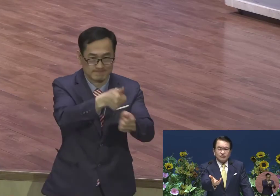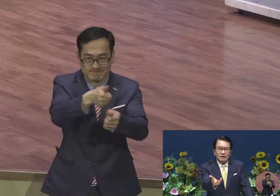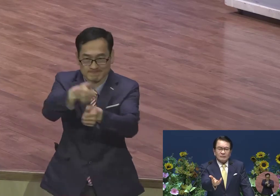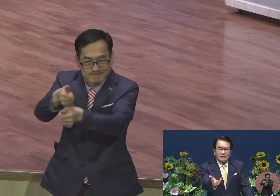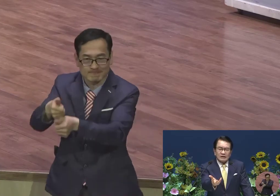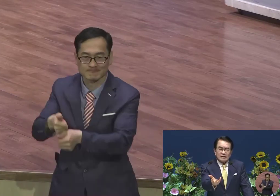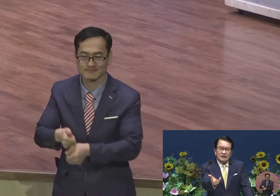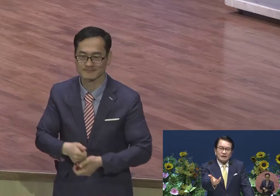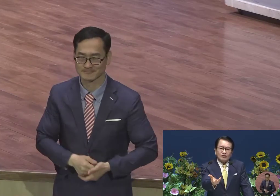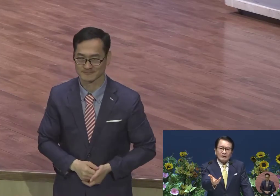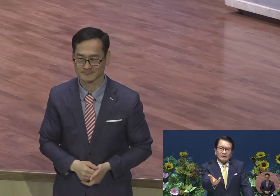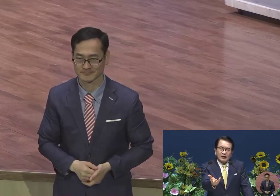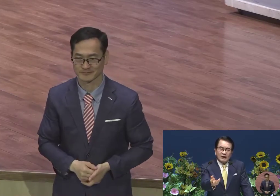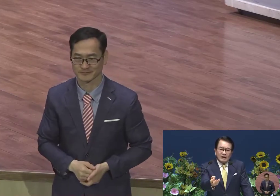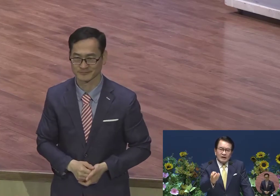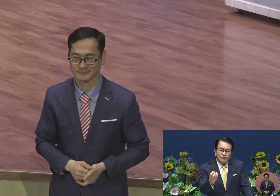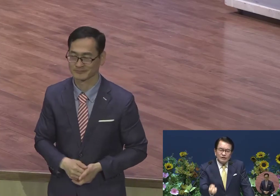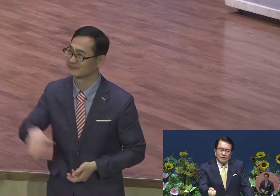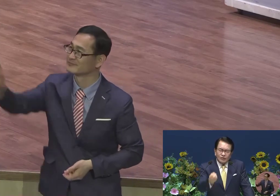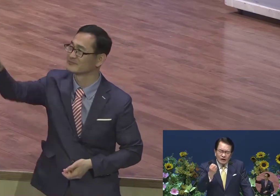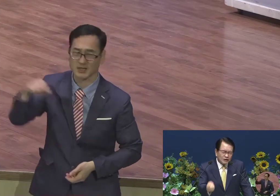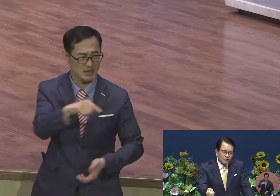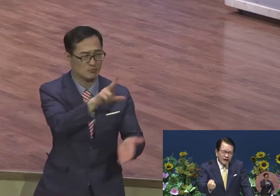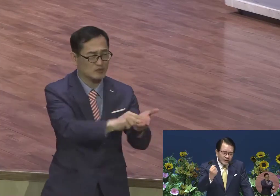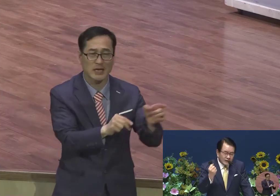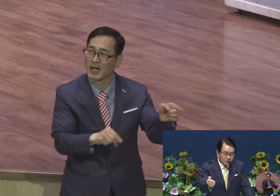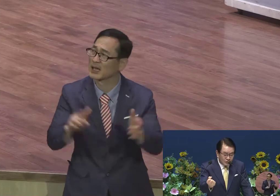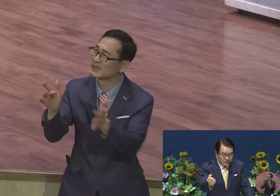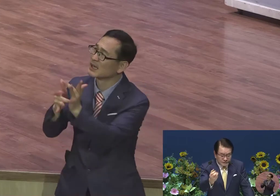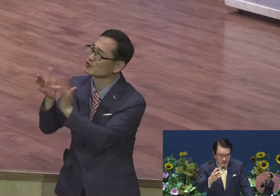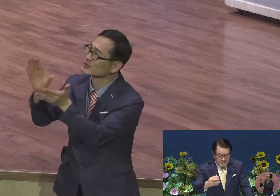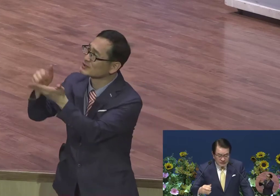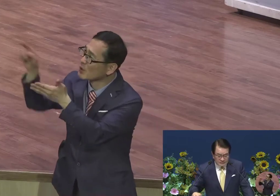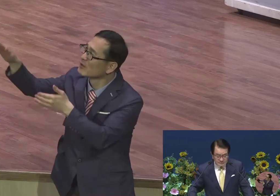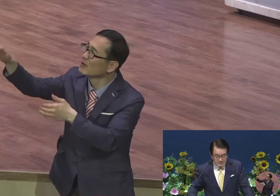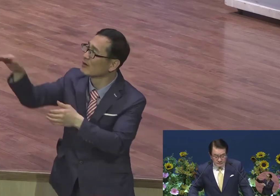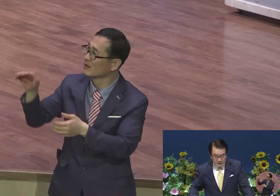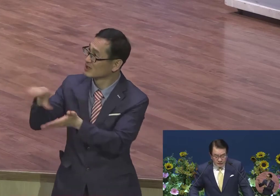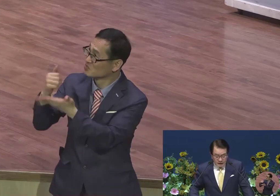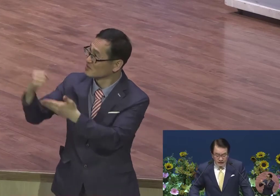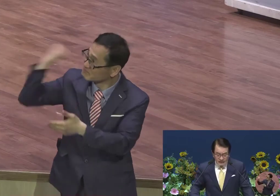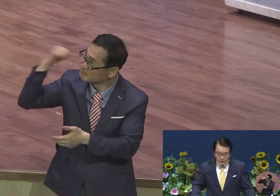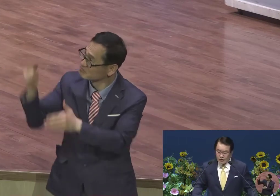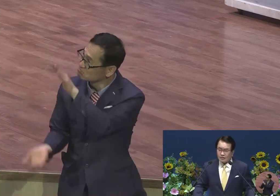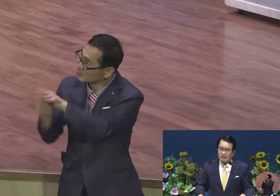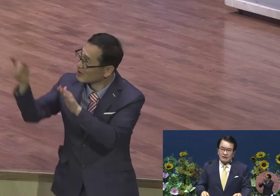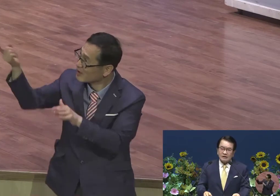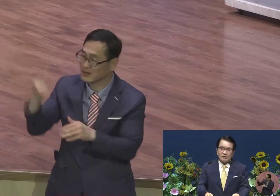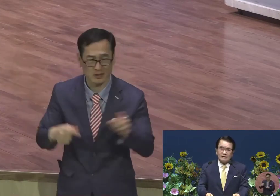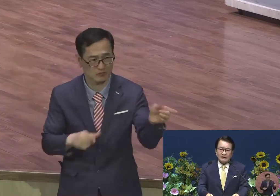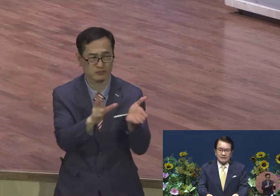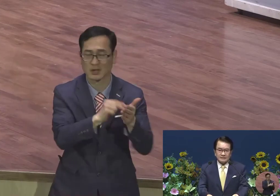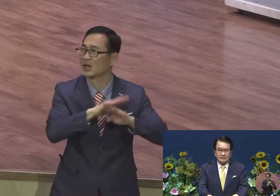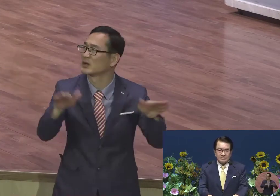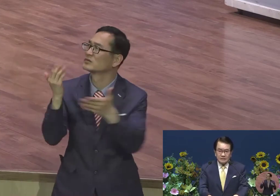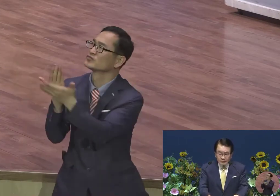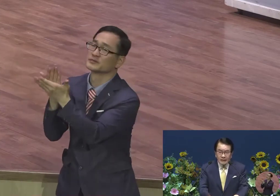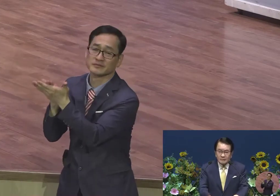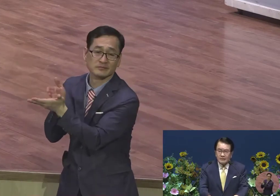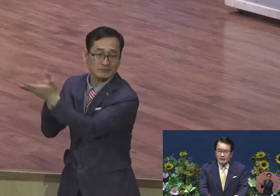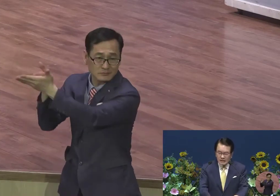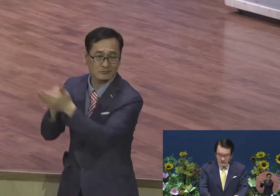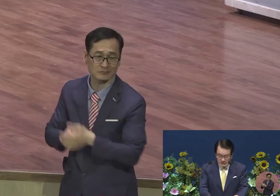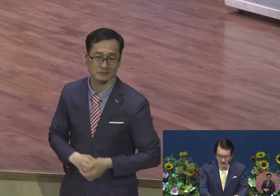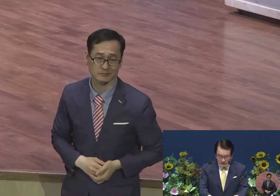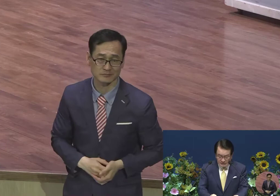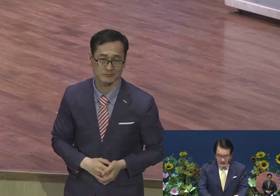예수님 당신이 그리스도 아닙니까 이 문제도 그리스도 되기야 환란 중에도 즐거워한다 그랬어요 그